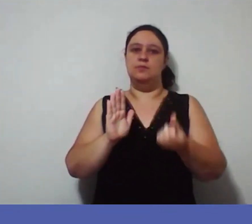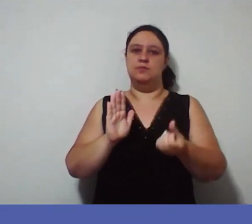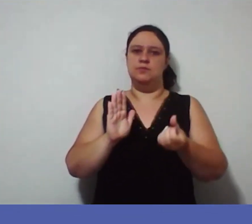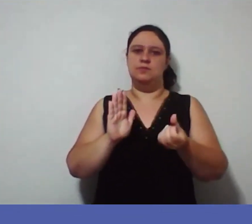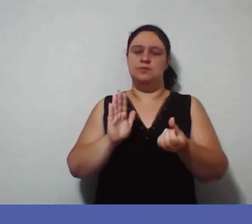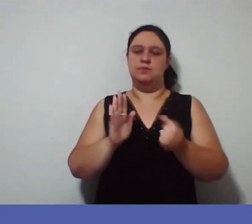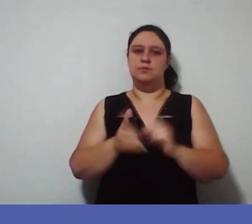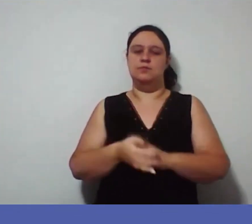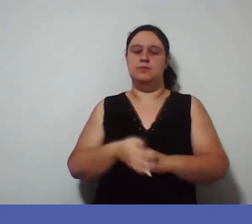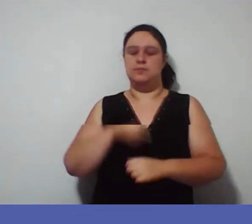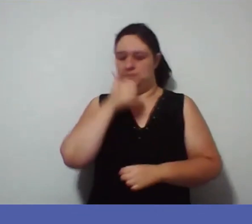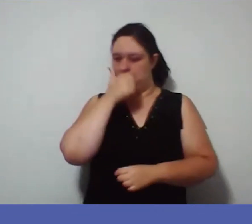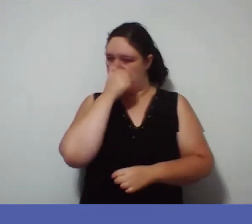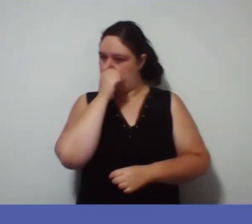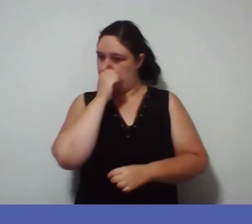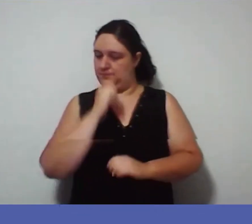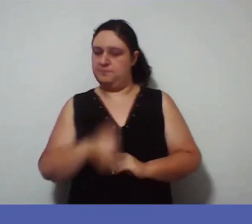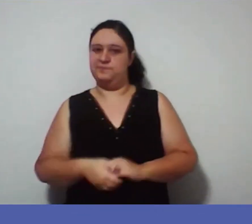diz?